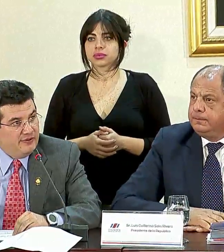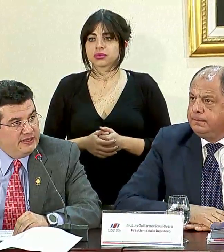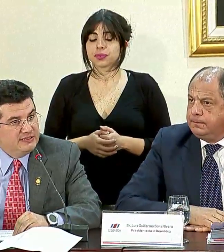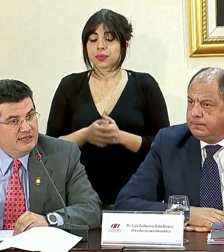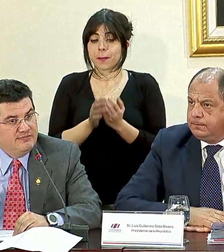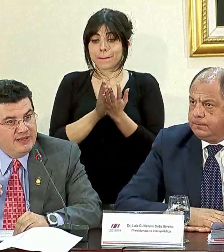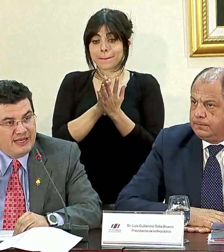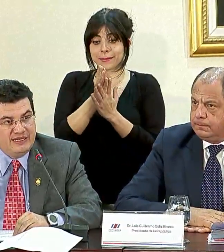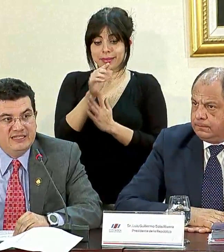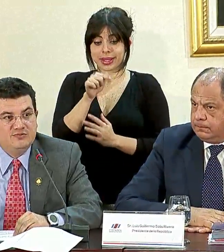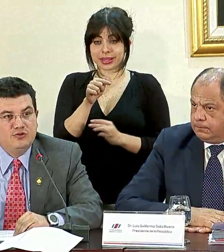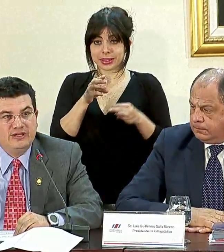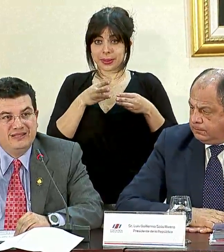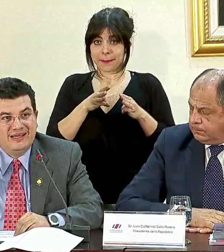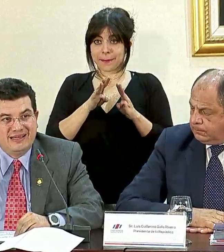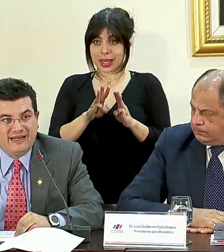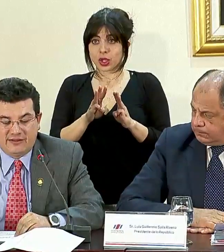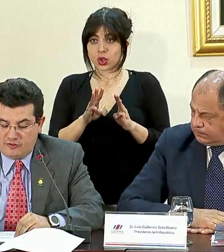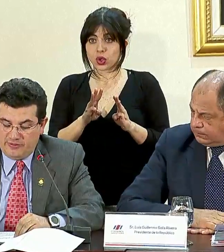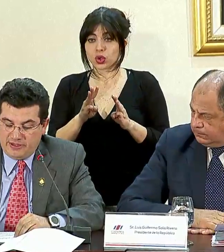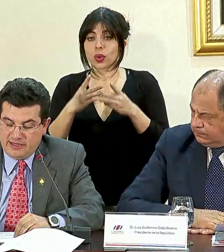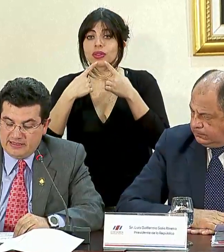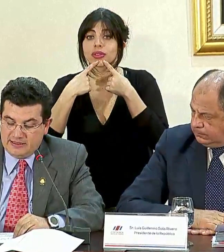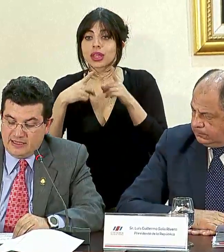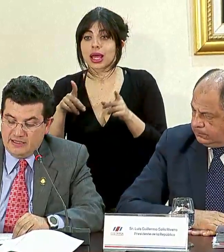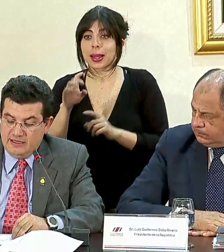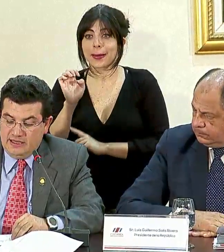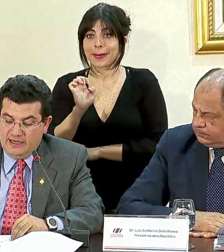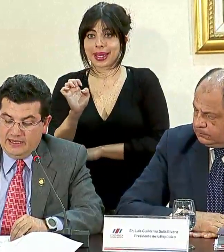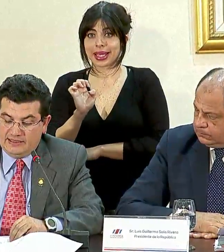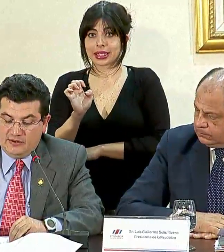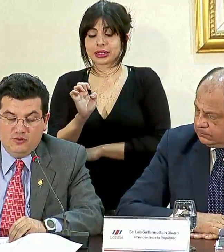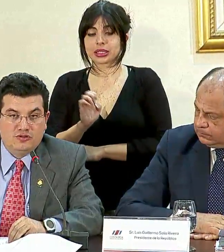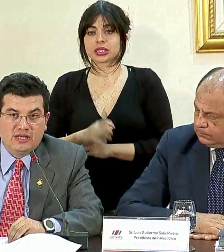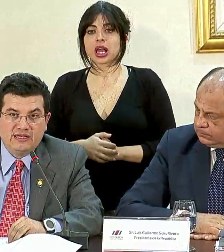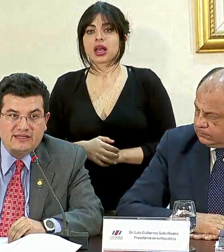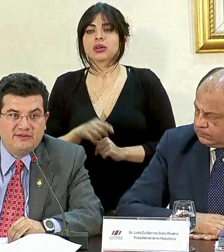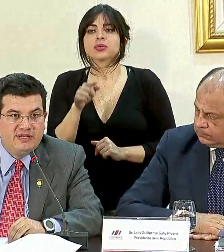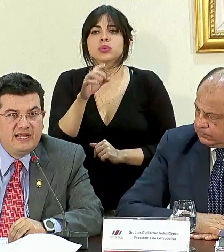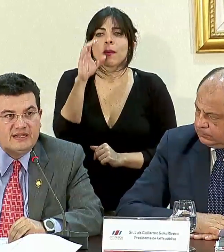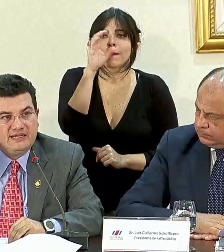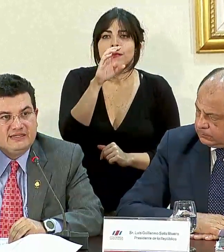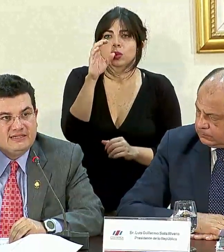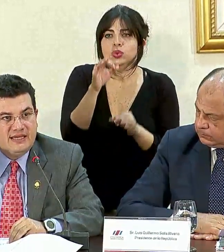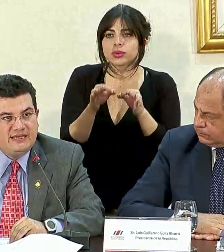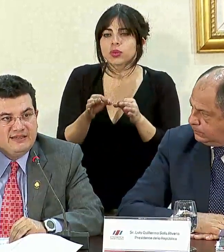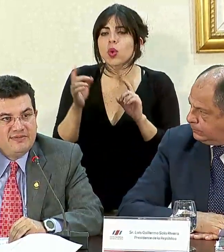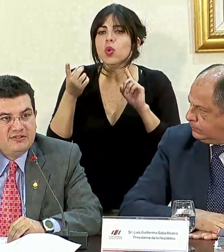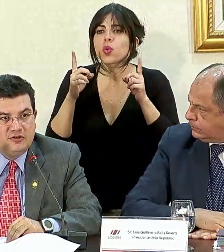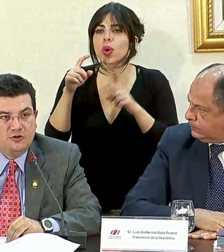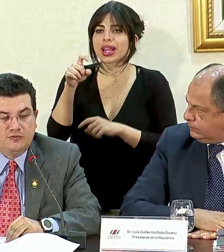A través del mecanismo de la declaratoria de emergencia, se busca determinar las